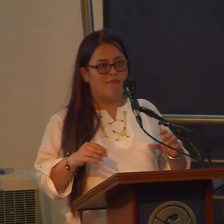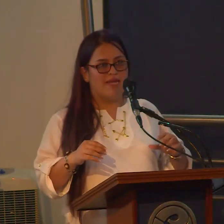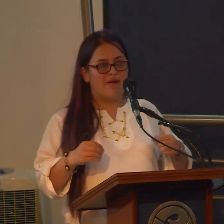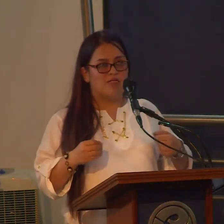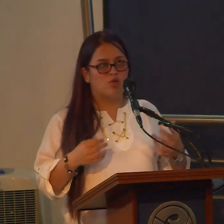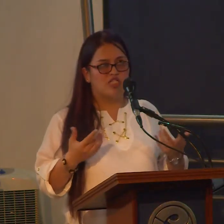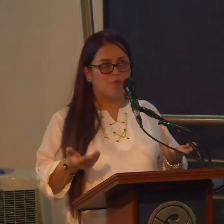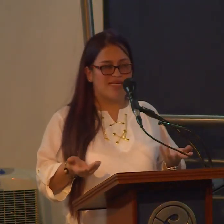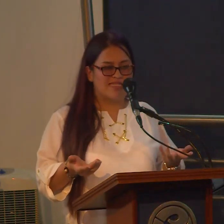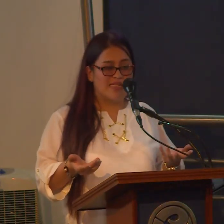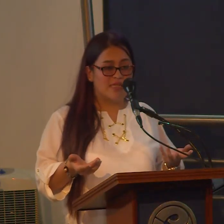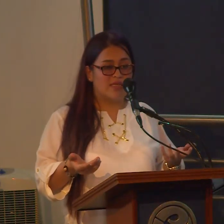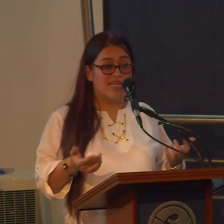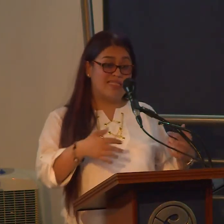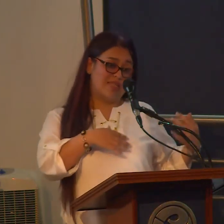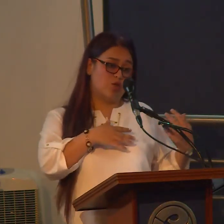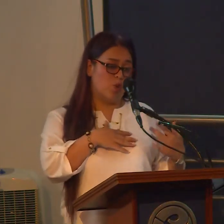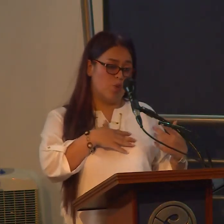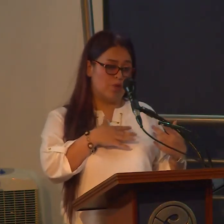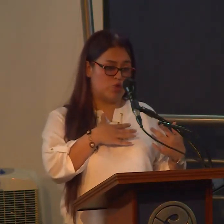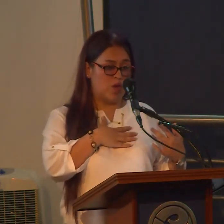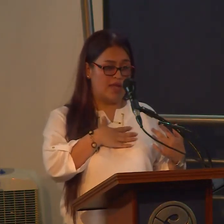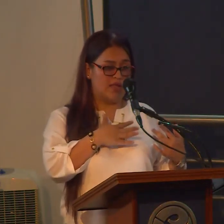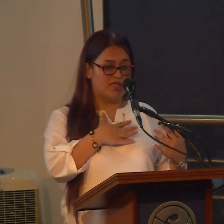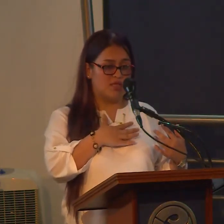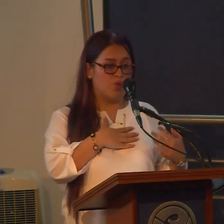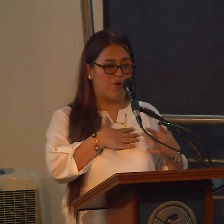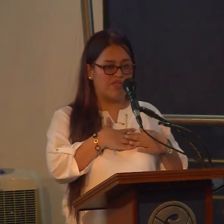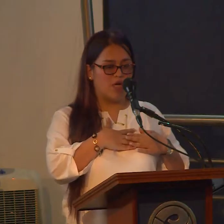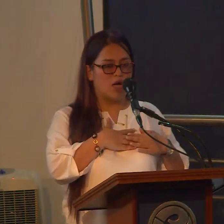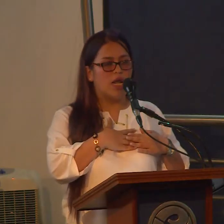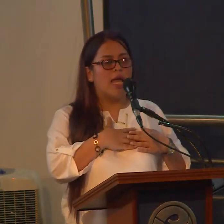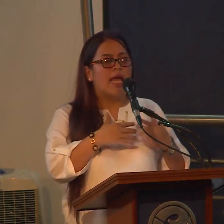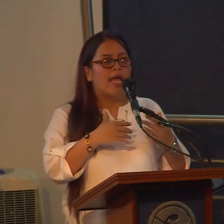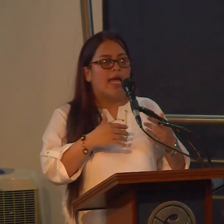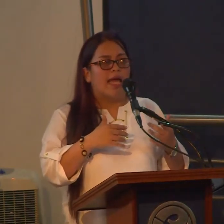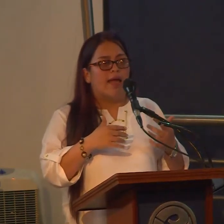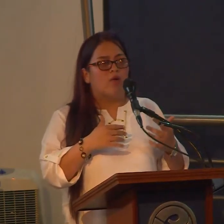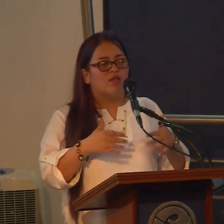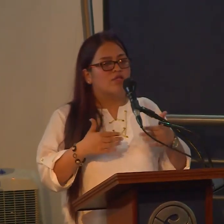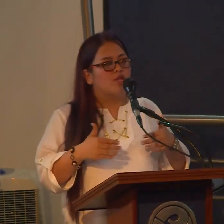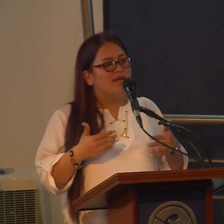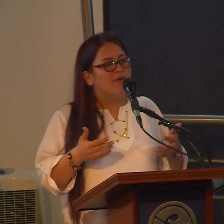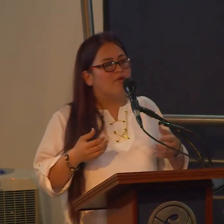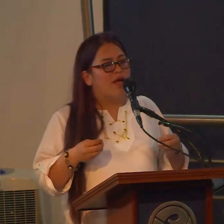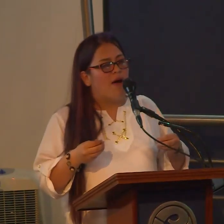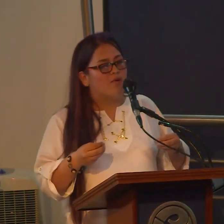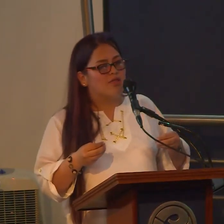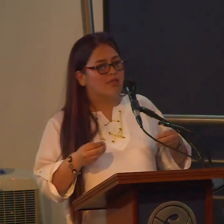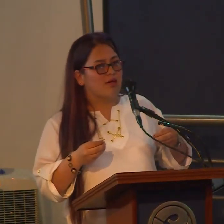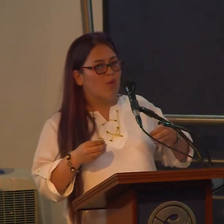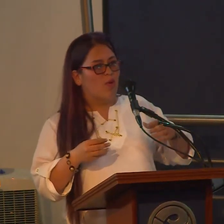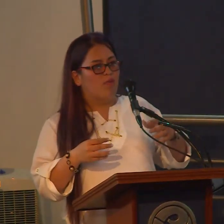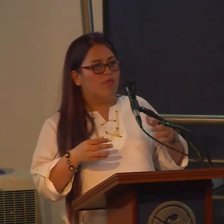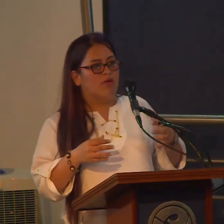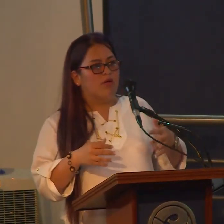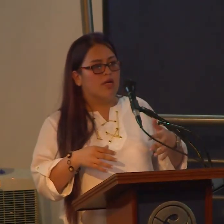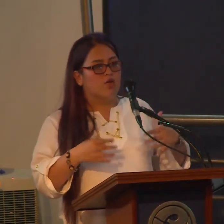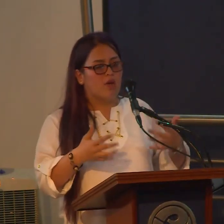nos brindaba sus respuestas desde su postura, desde su profesión. Cuando nosotras le preguntábamos